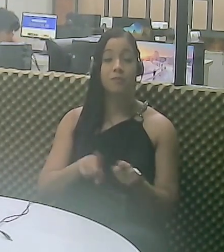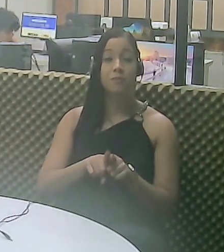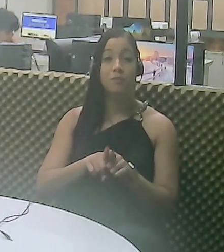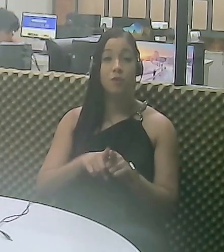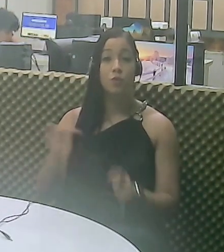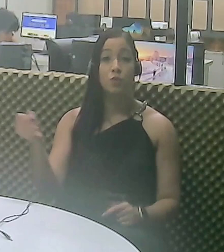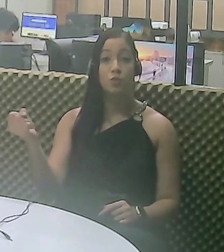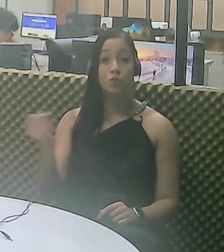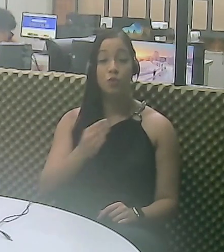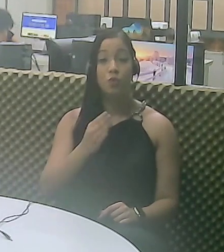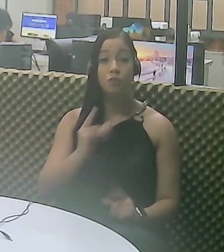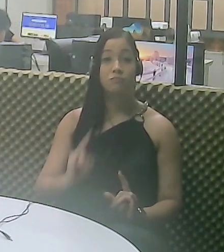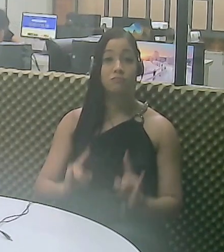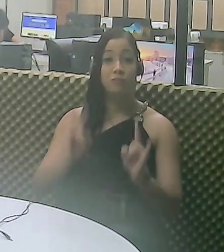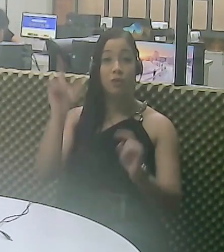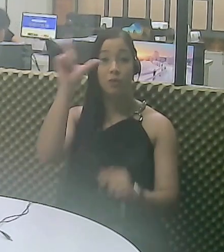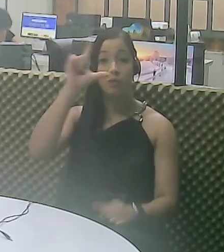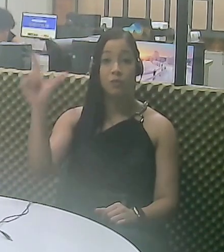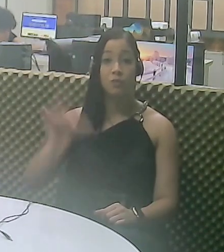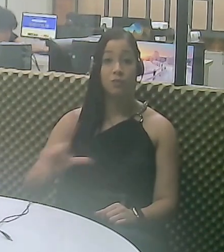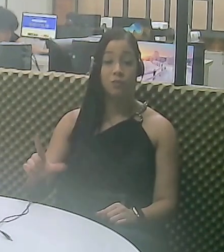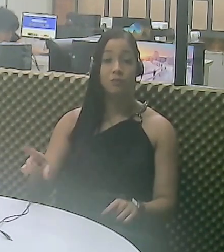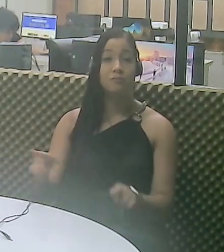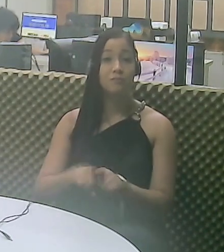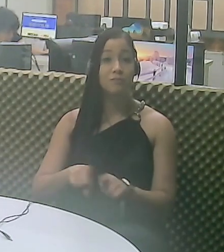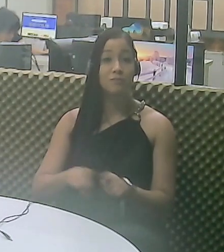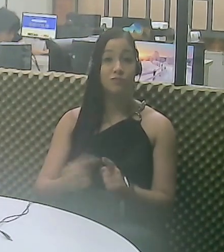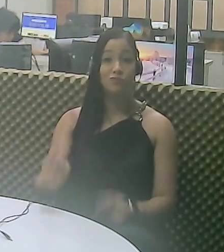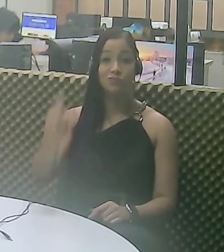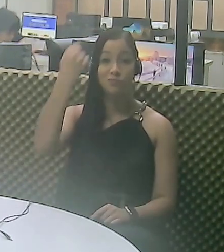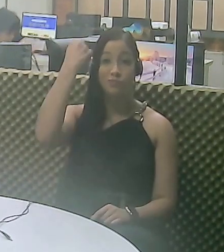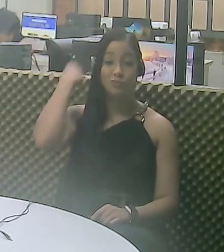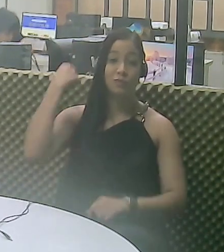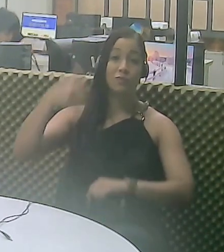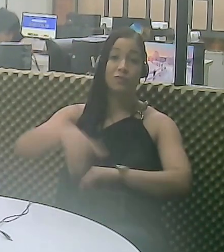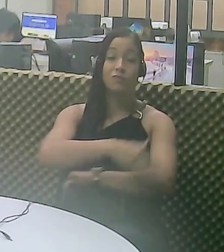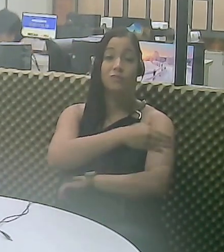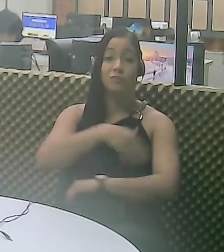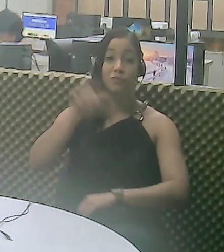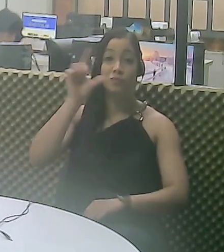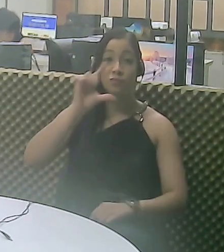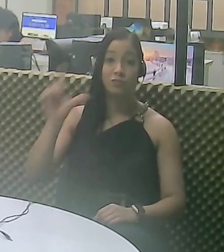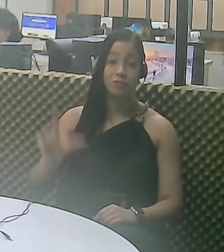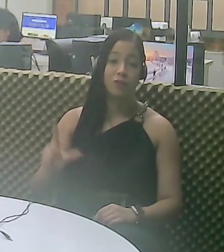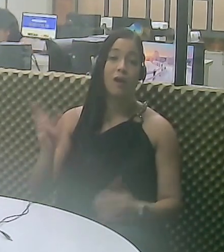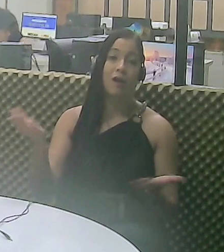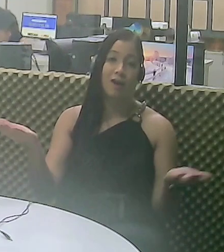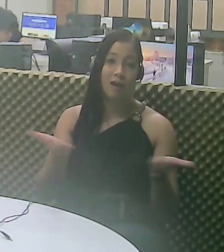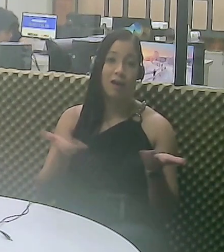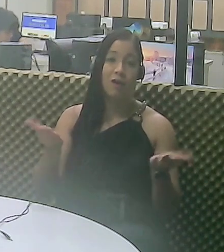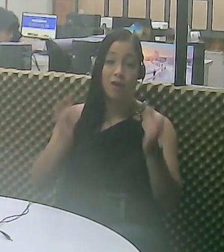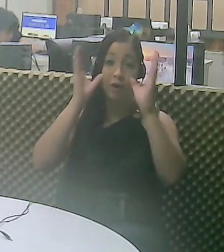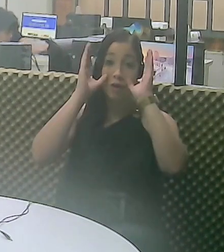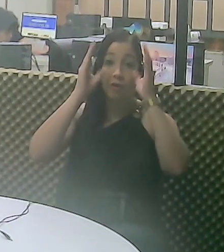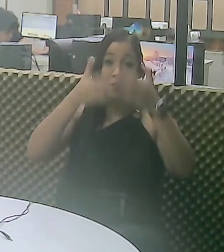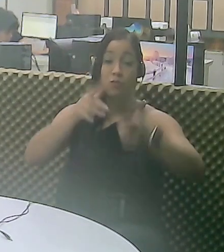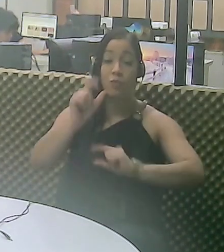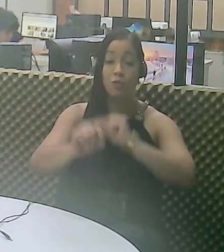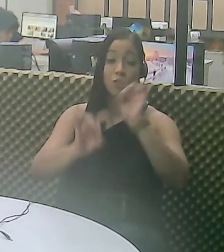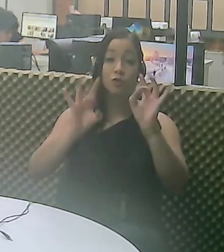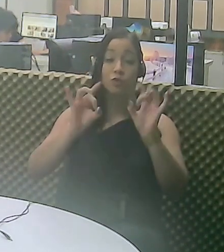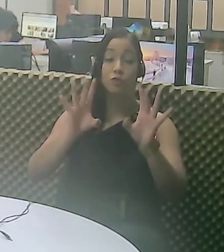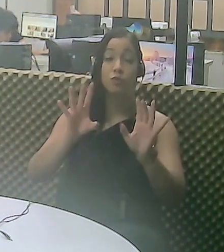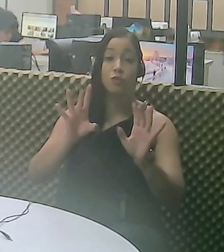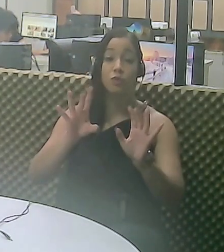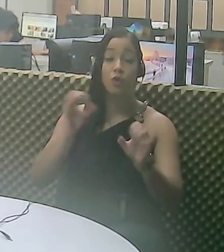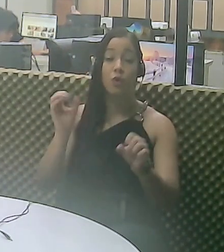na nova sede do Luizotti de Freitas e no antigo endereço da unidade Luizotti, que se tornou focado